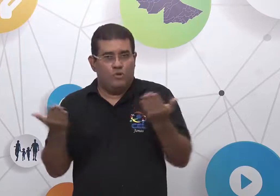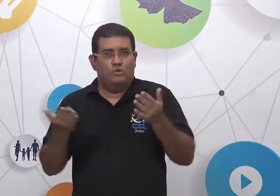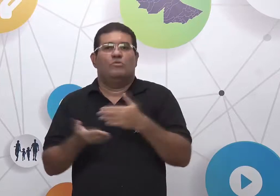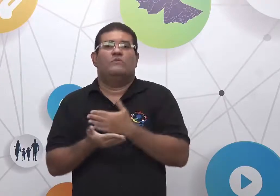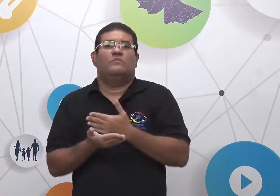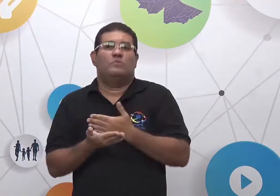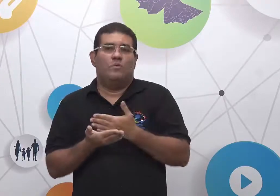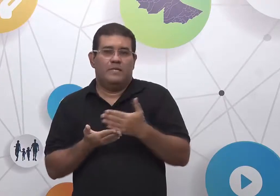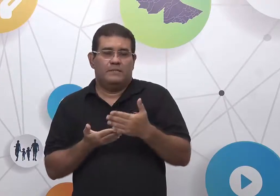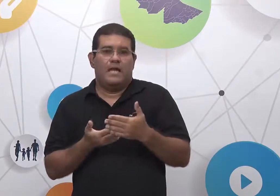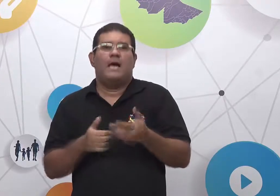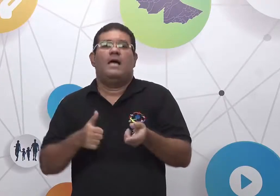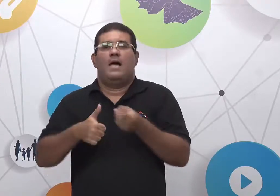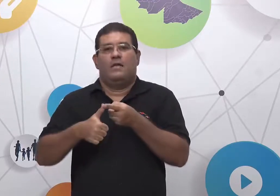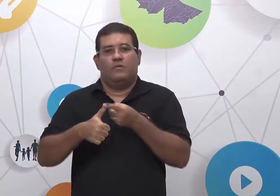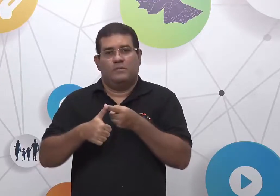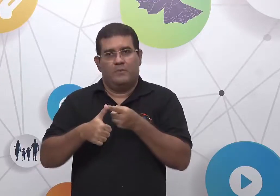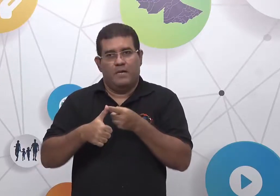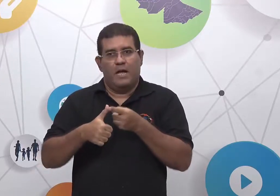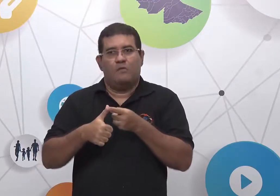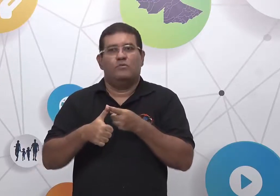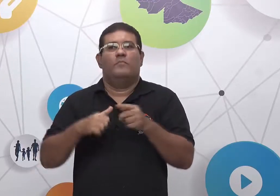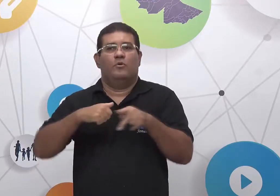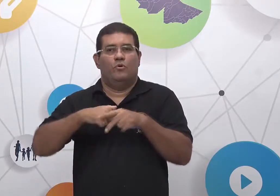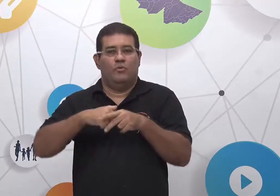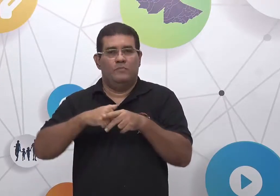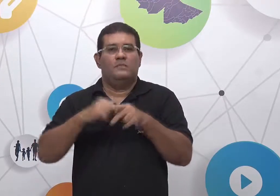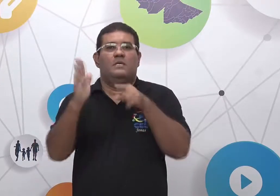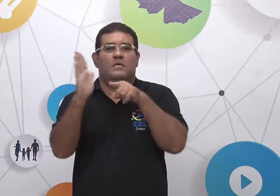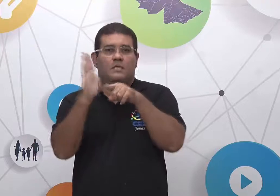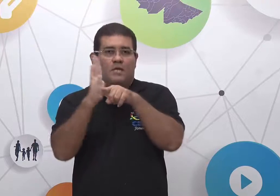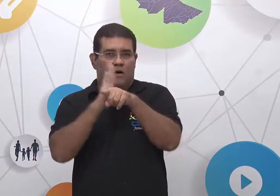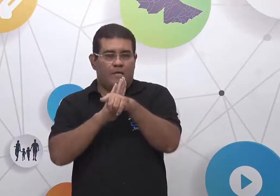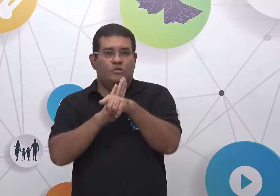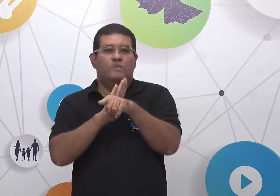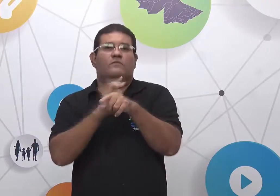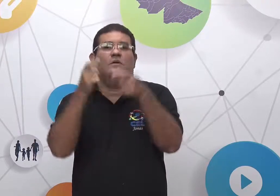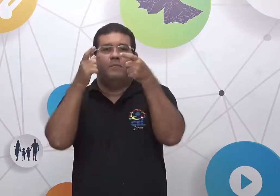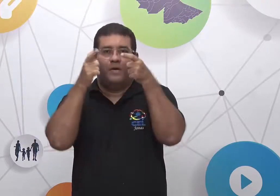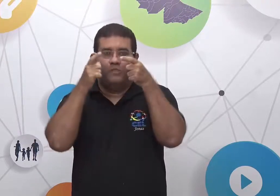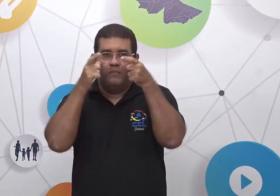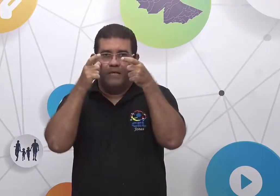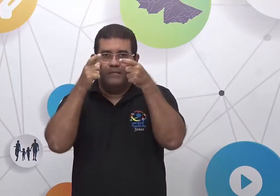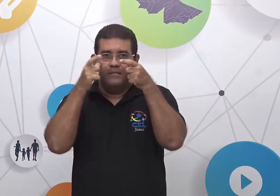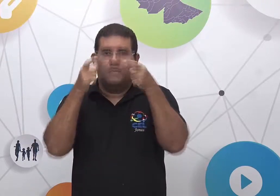hoje nós vamos começar a nossa primeira aula sobre pronomes interrogativos prestem bem atenção